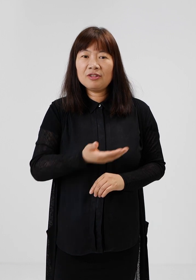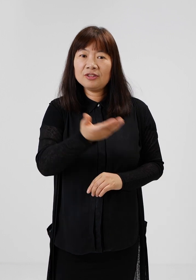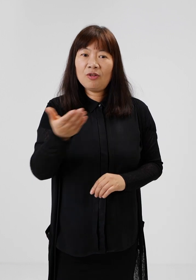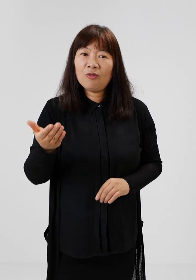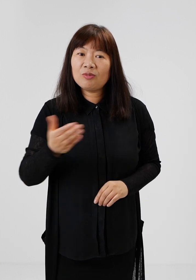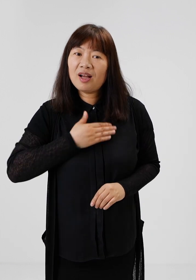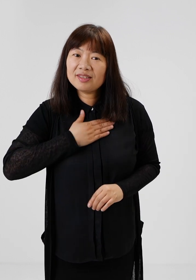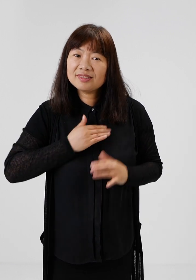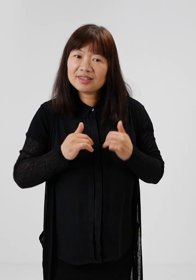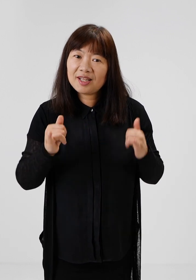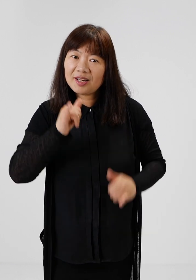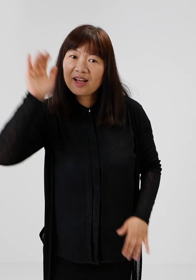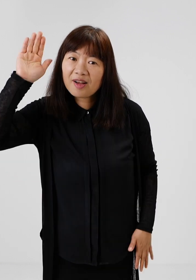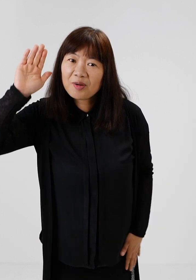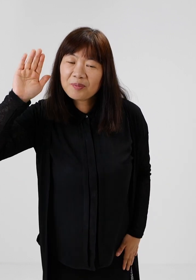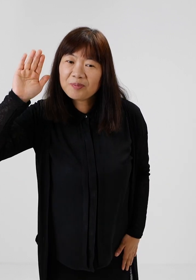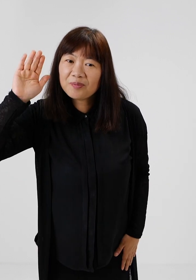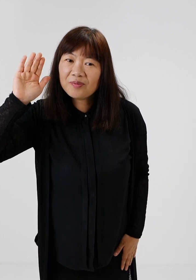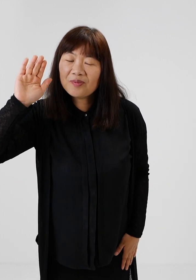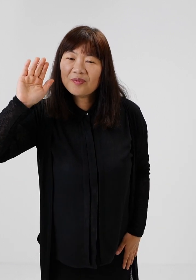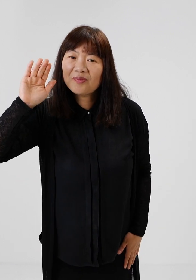장면인지 아세요?